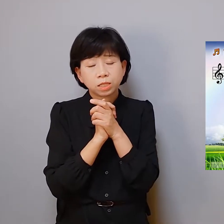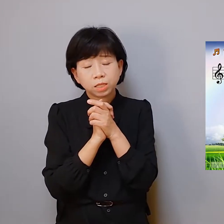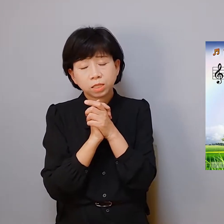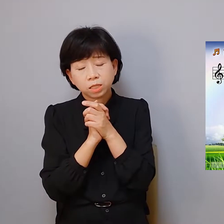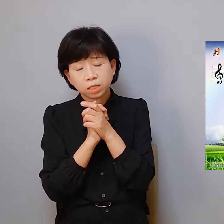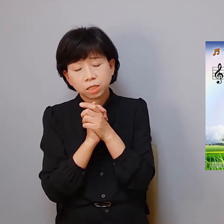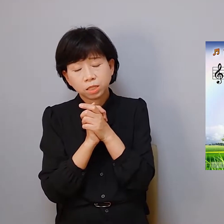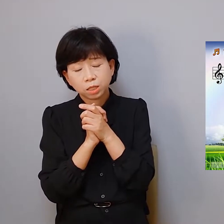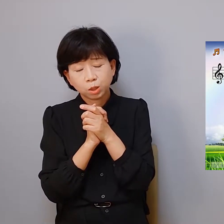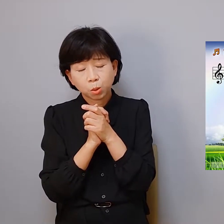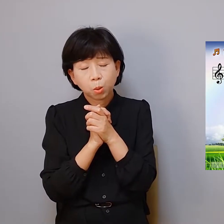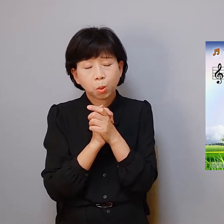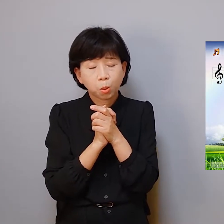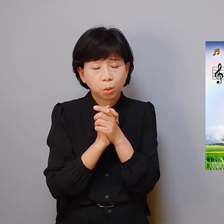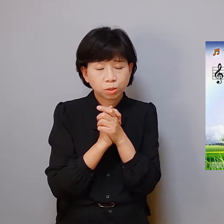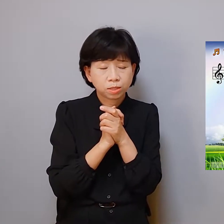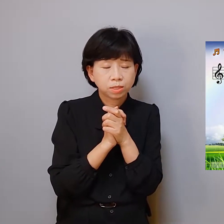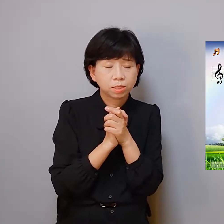오셔서